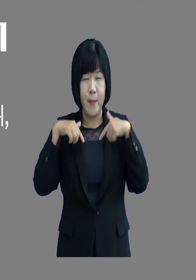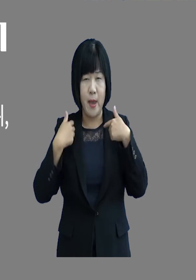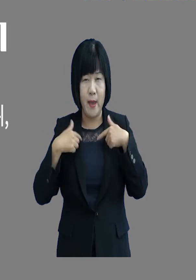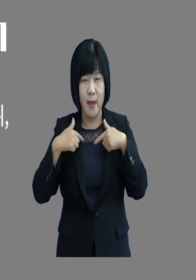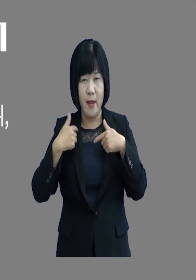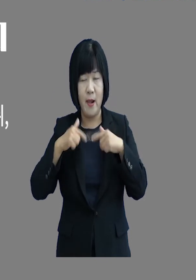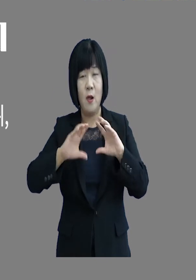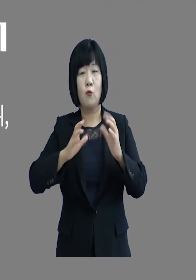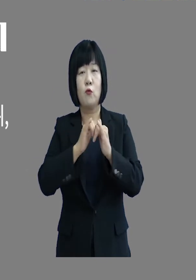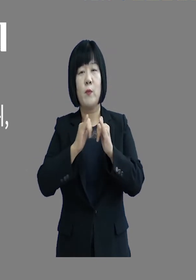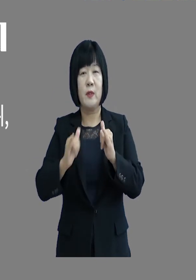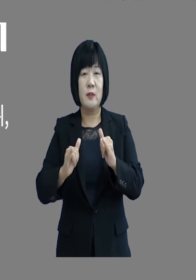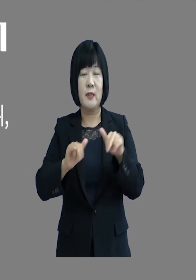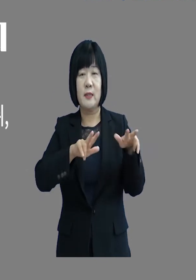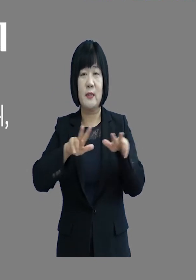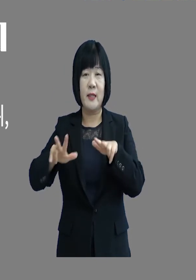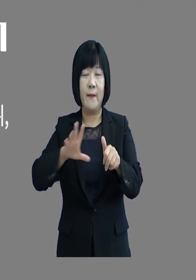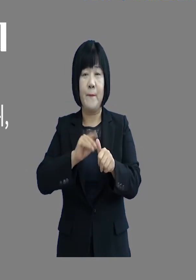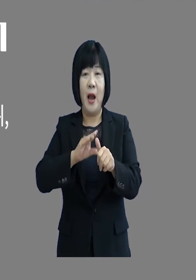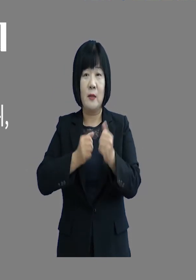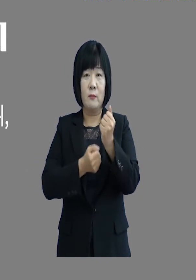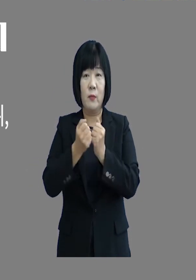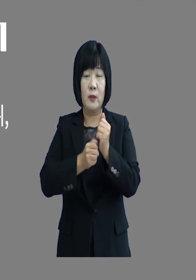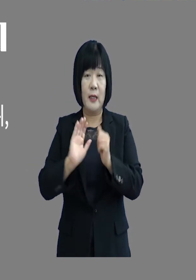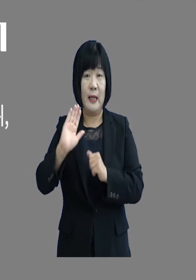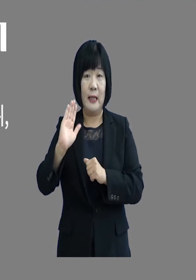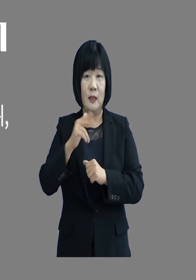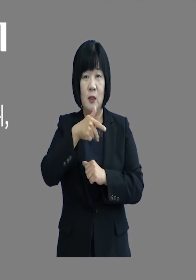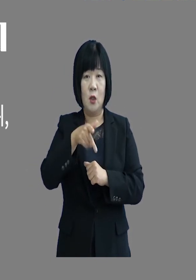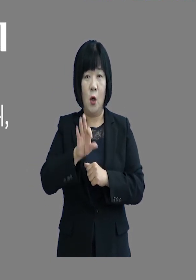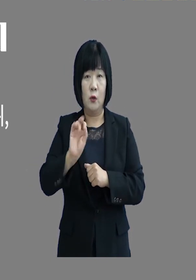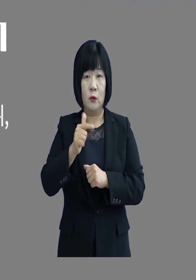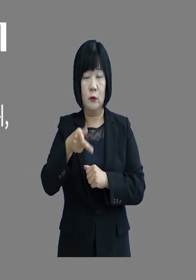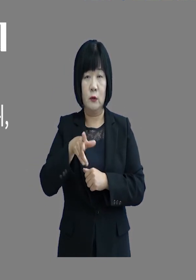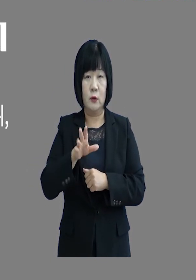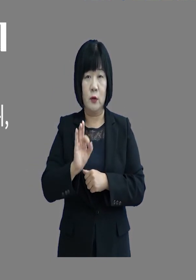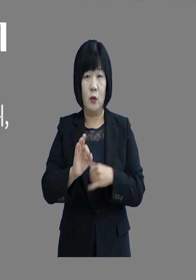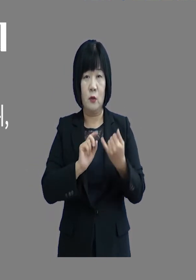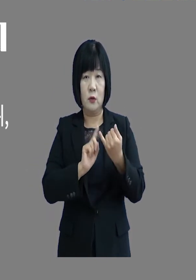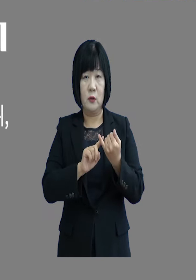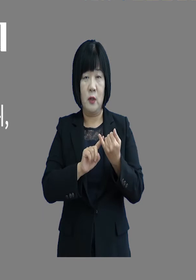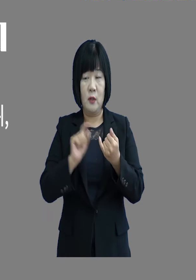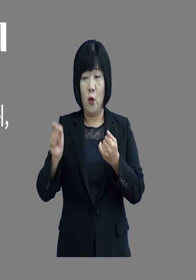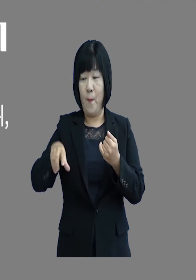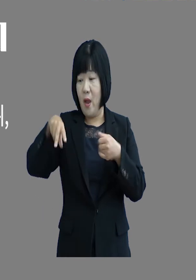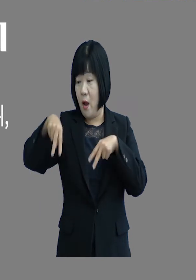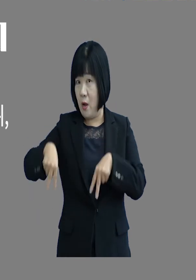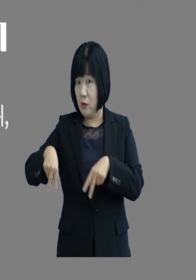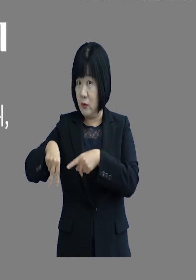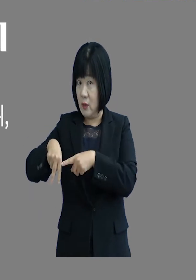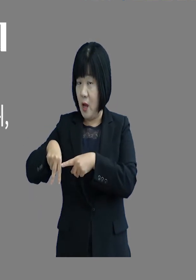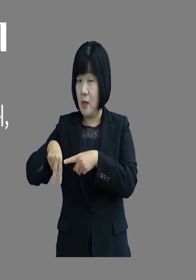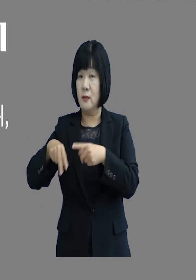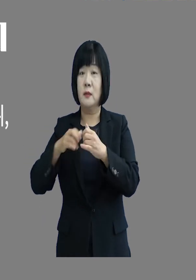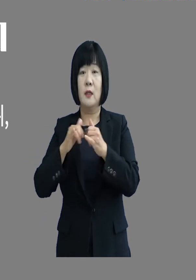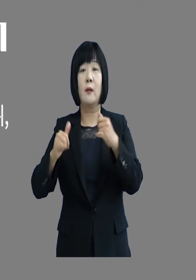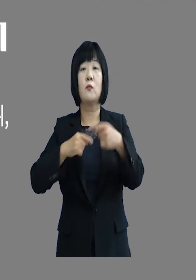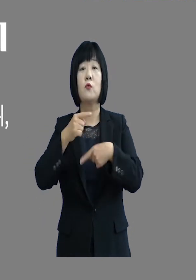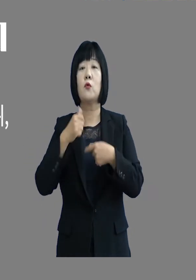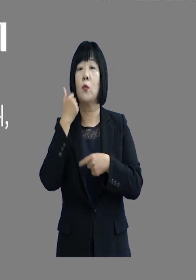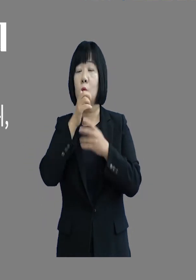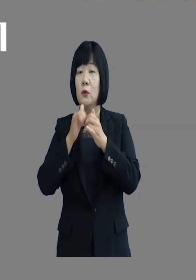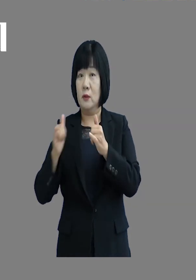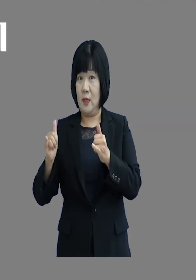생방송 브리핑을 하고 있습니다. 정은경 질병관리청장 옆에 항상 등장하는 사람, 바로 수어